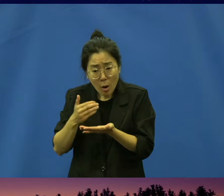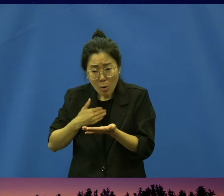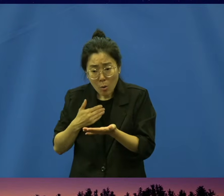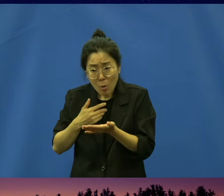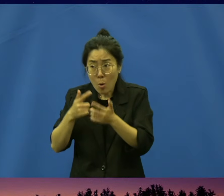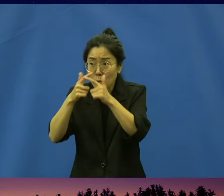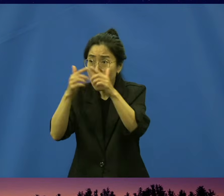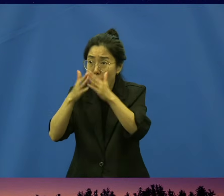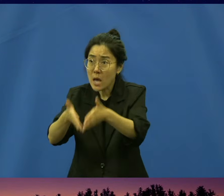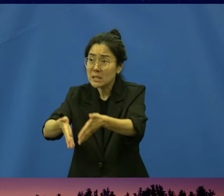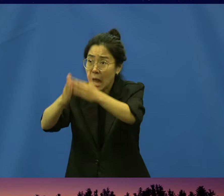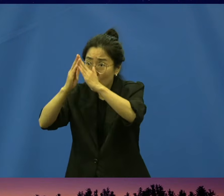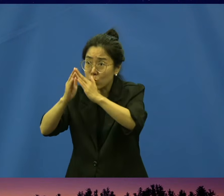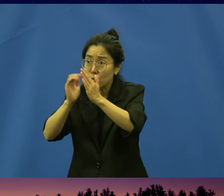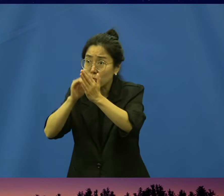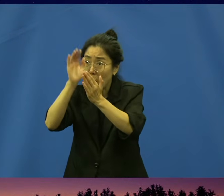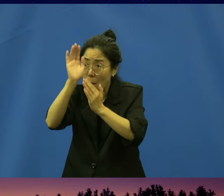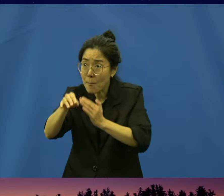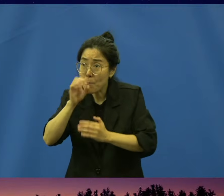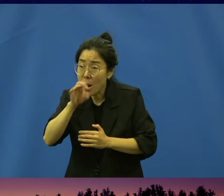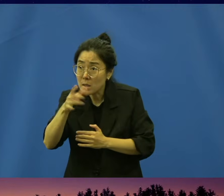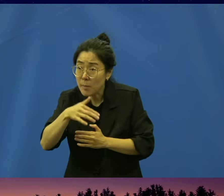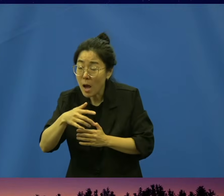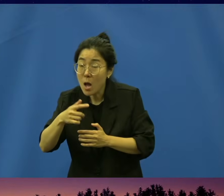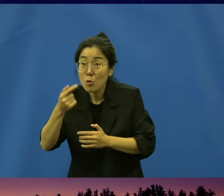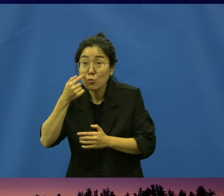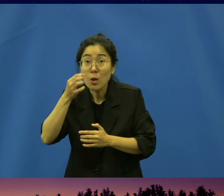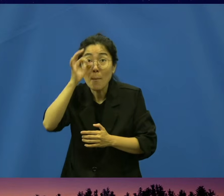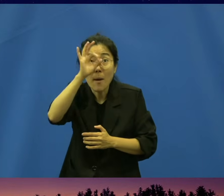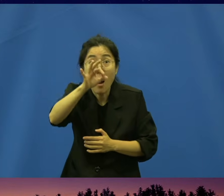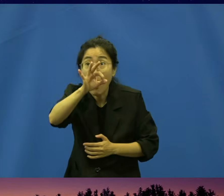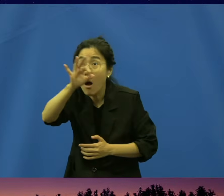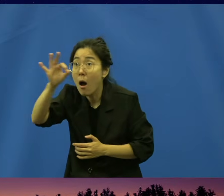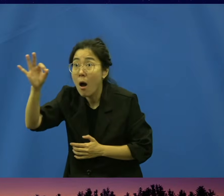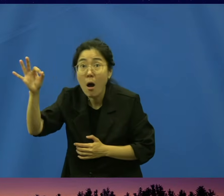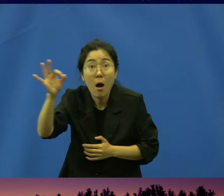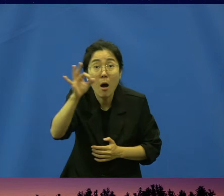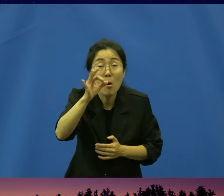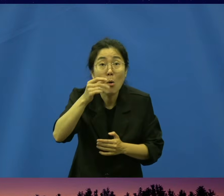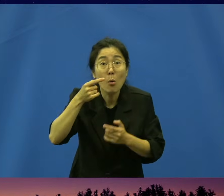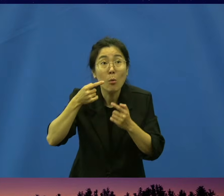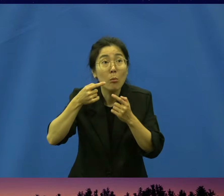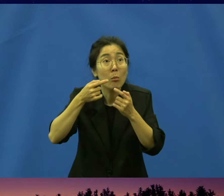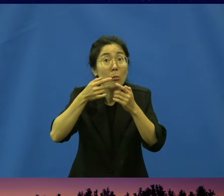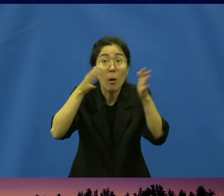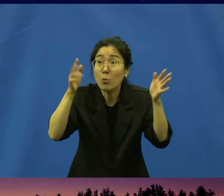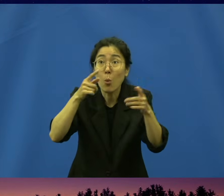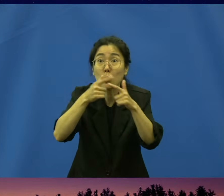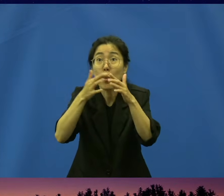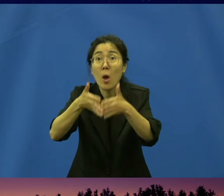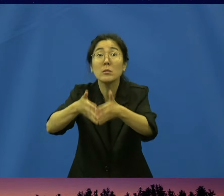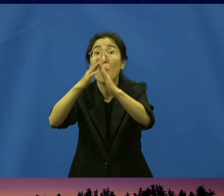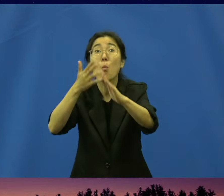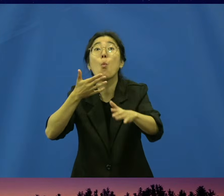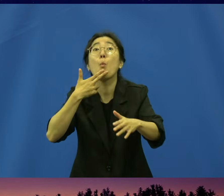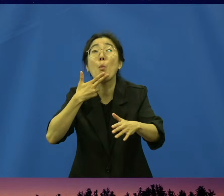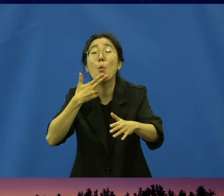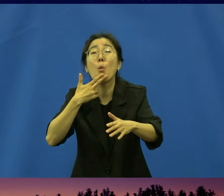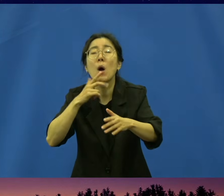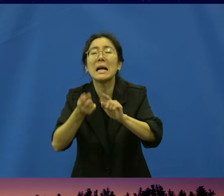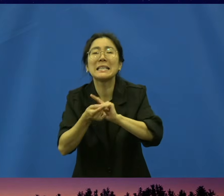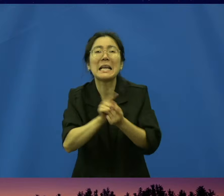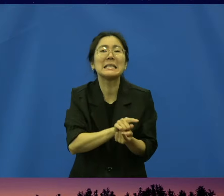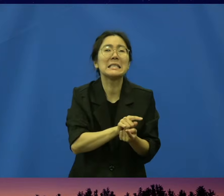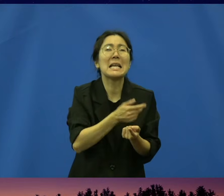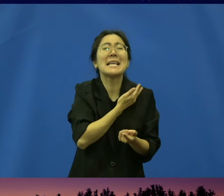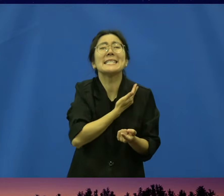과연 어떻게 이 유대인들과 로마 사람들의 그 핍박을